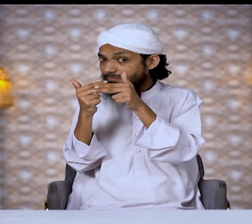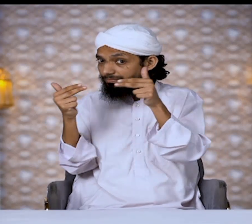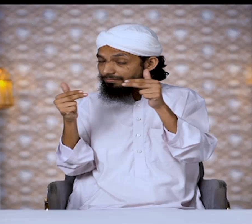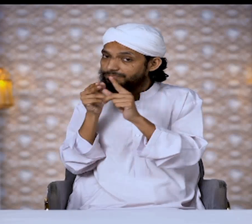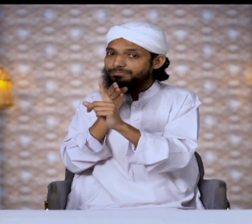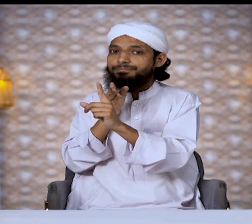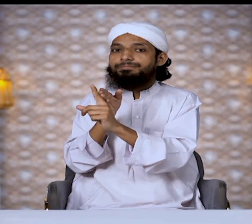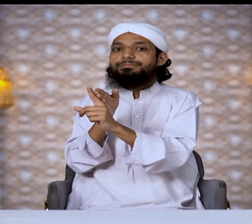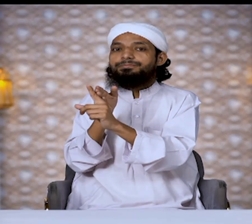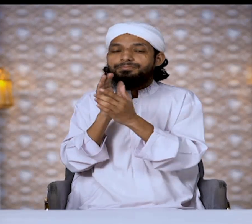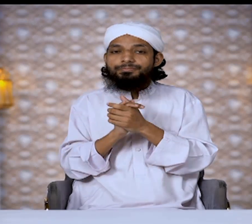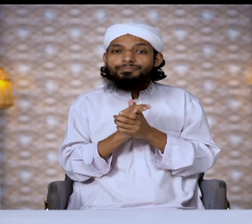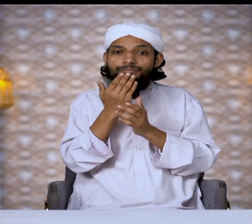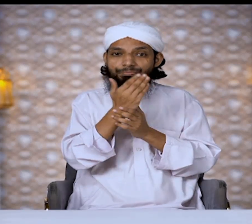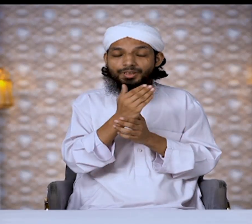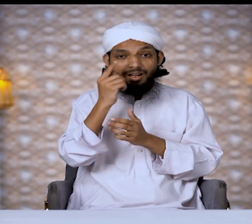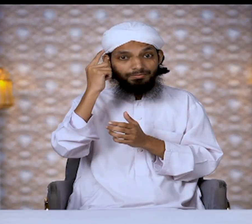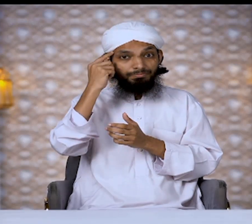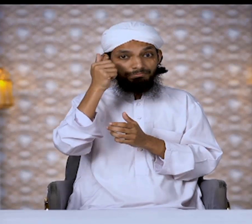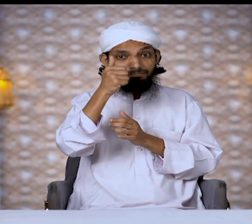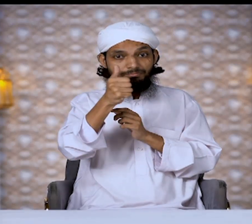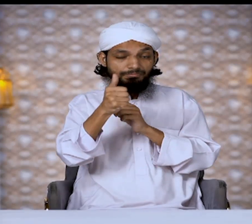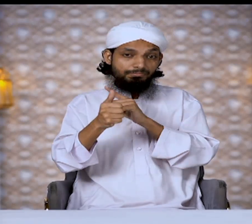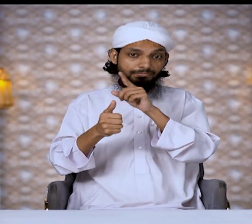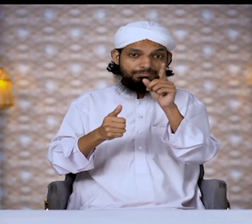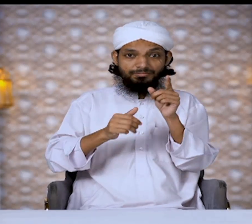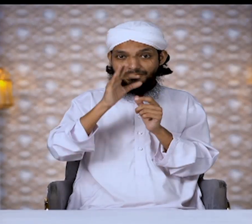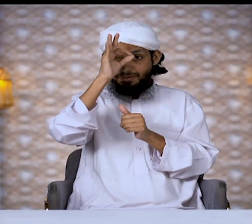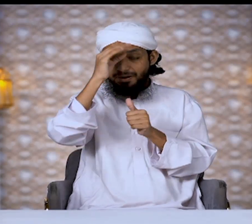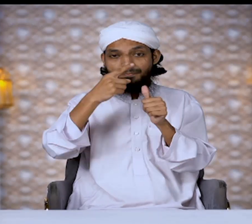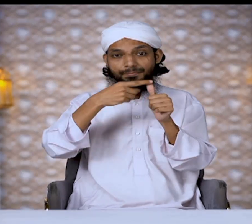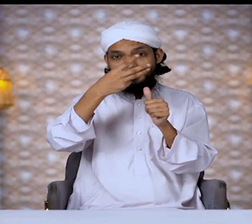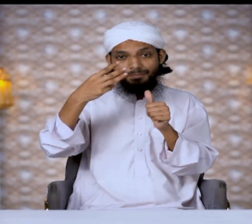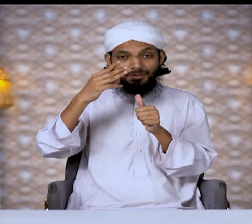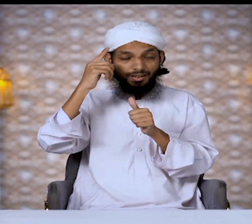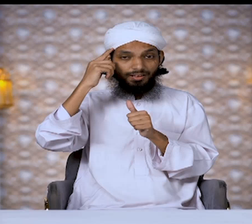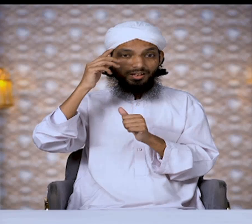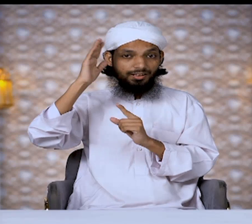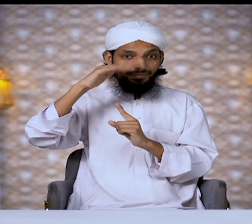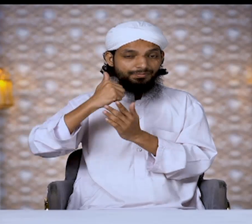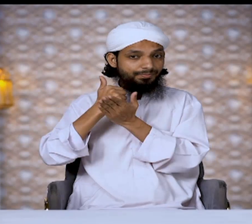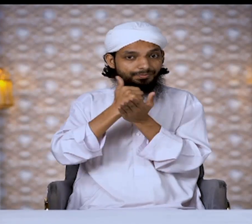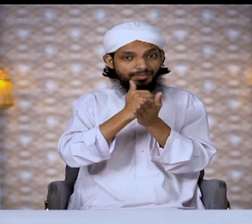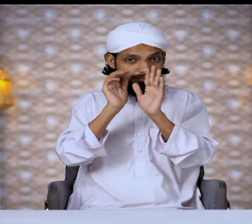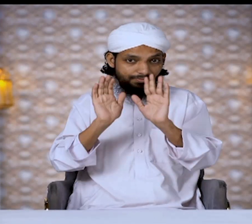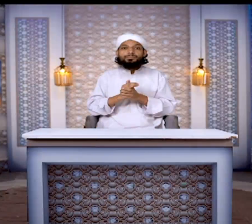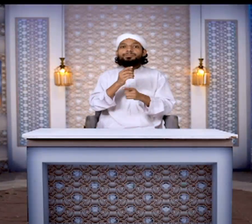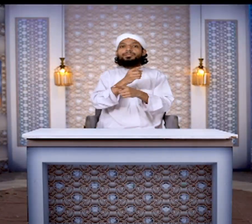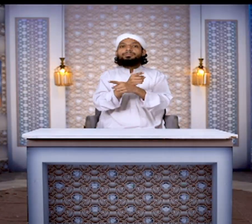کا ثبوت ہو، اور یہ آپ جیسے عقل مند سائنسدان کو اللہ پاک کی عطا سے دشوار نہیں ہو سکتا۔ استاد العلماء